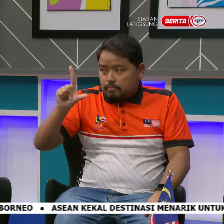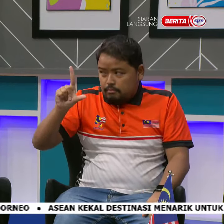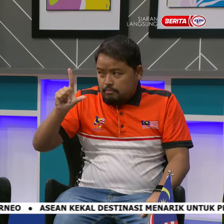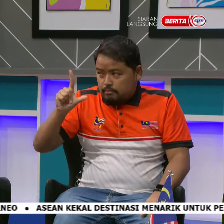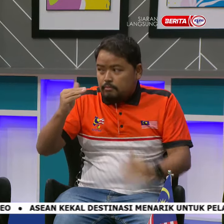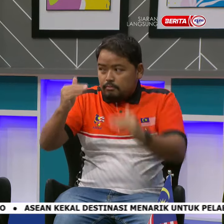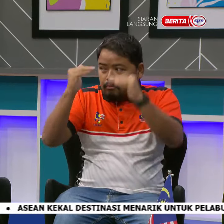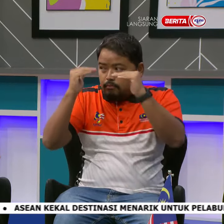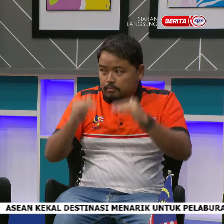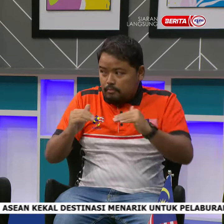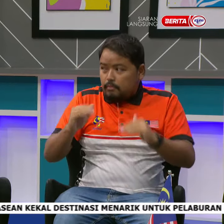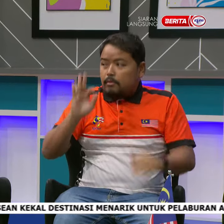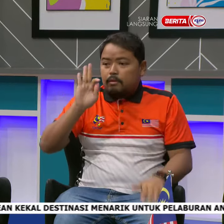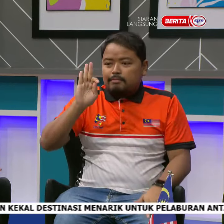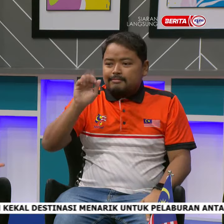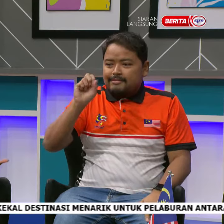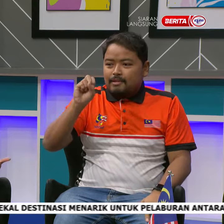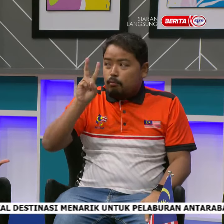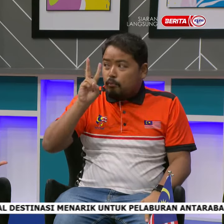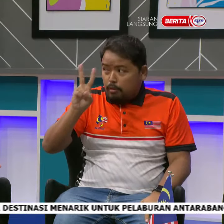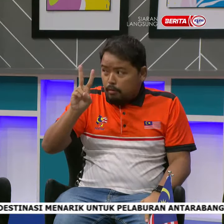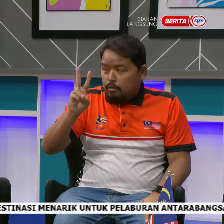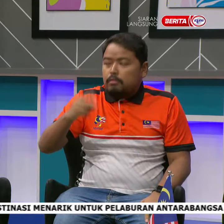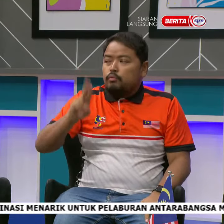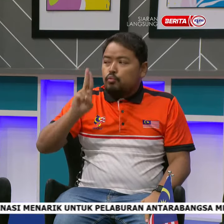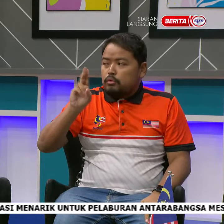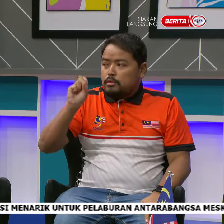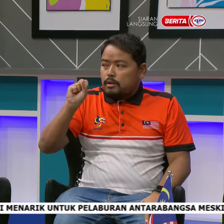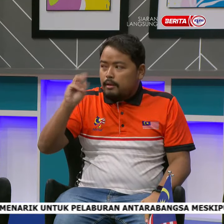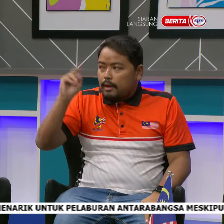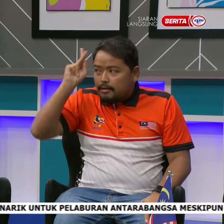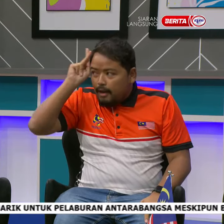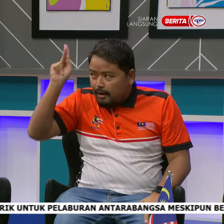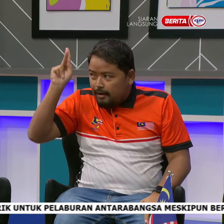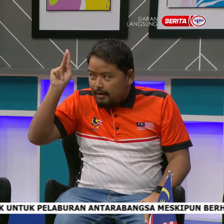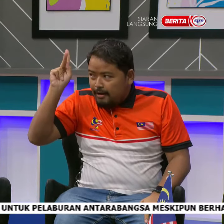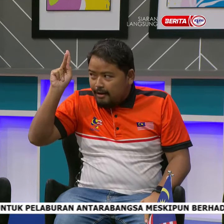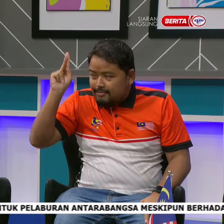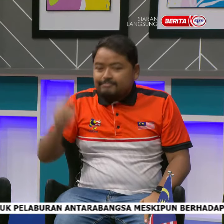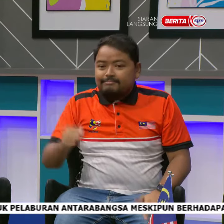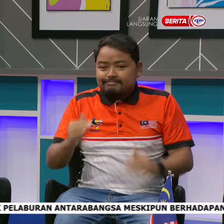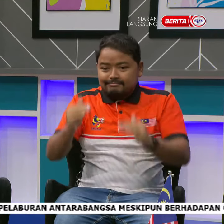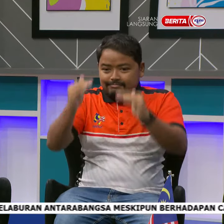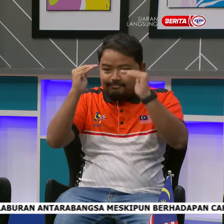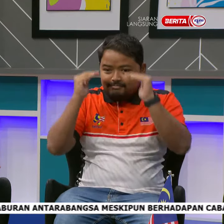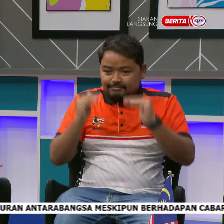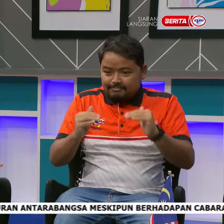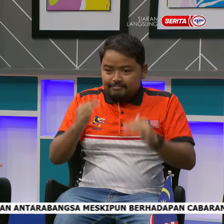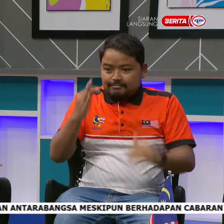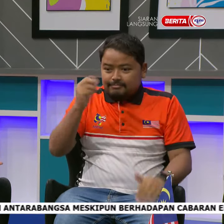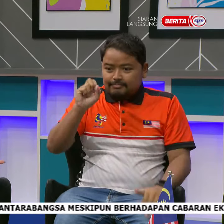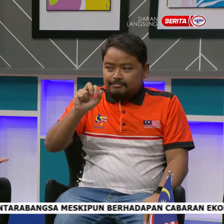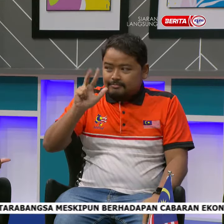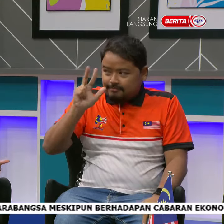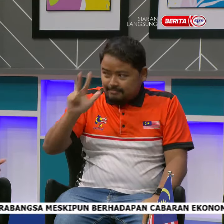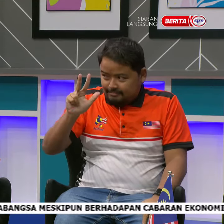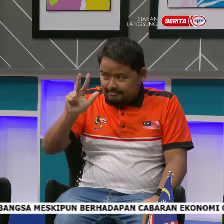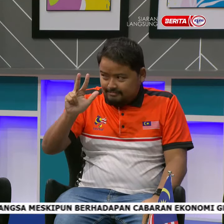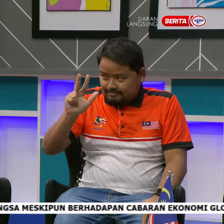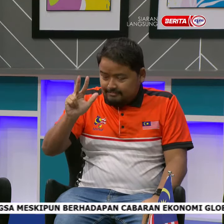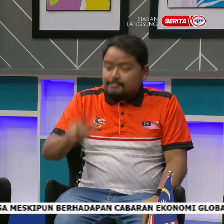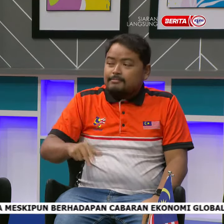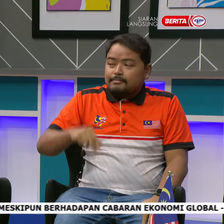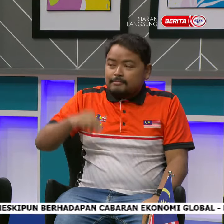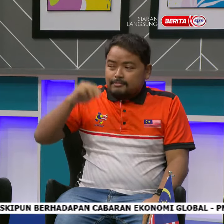yaitu daripada fasa 1 Oke sehingga fasa 4 dimana fasa 1 mereka